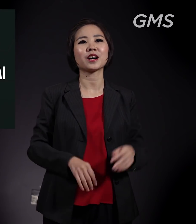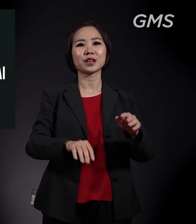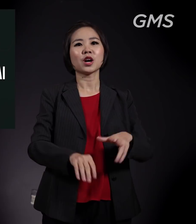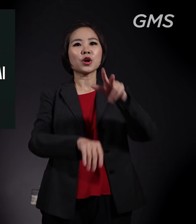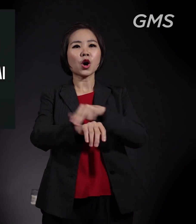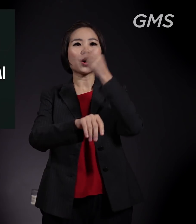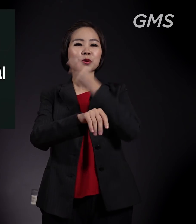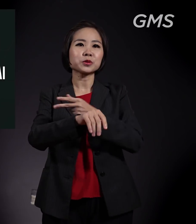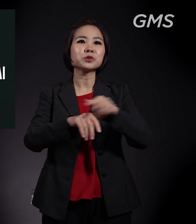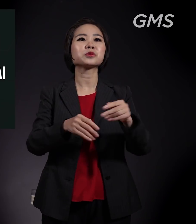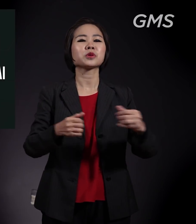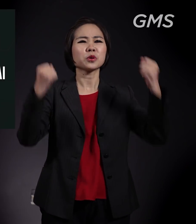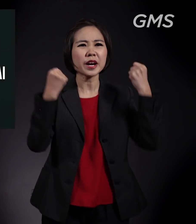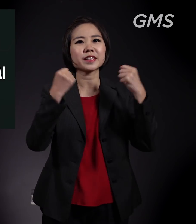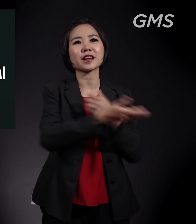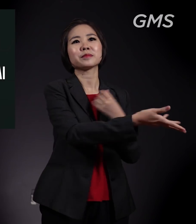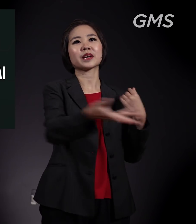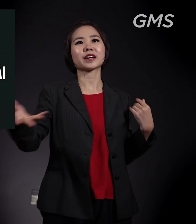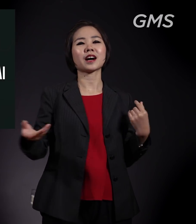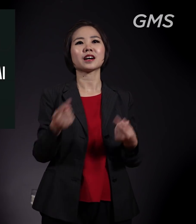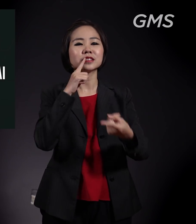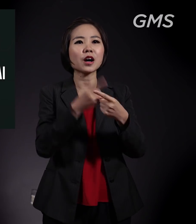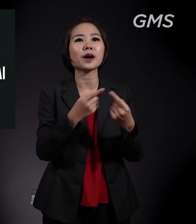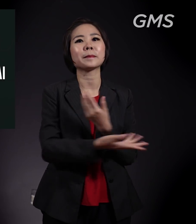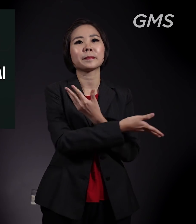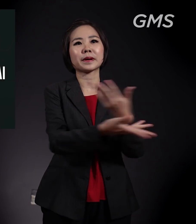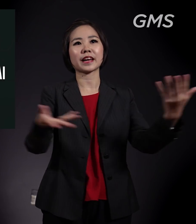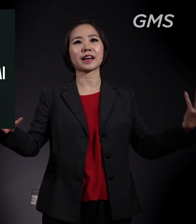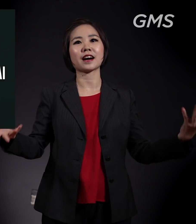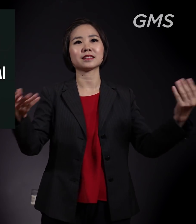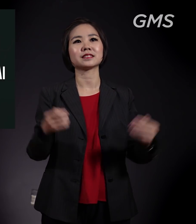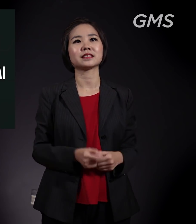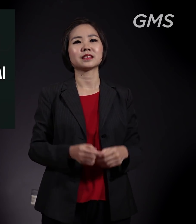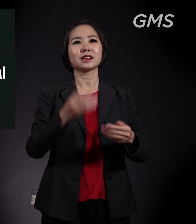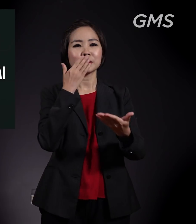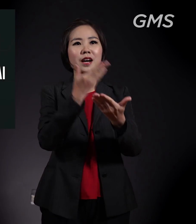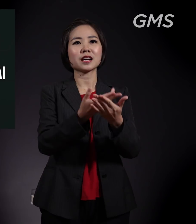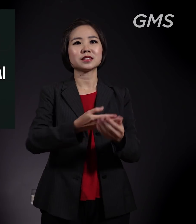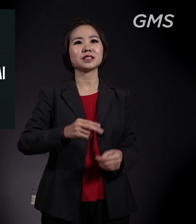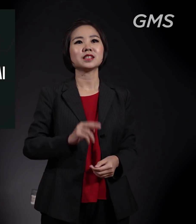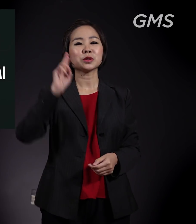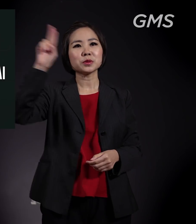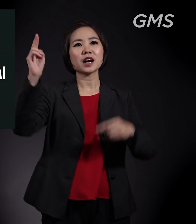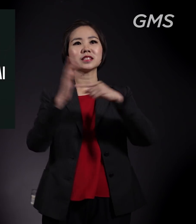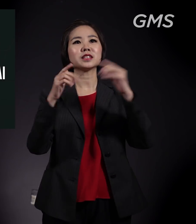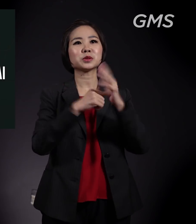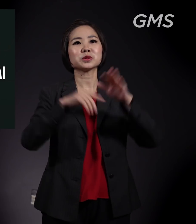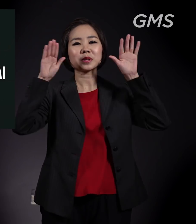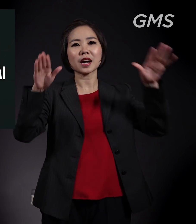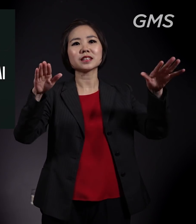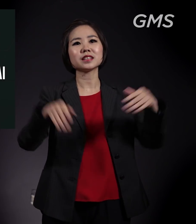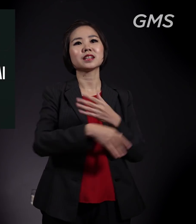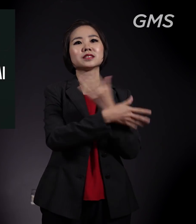ada untuk bisa menjawab dan mengerti segala kebutuhan mereka. Terima kasih Tuhan Yesus, berkati setiap